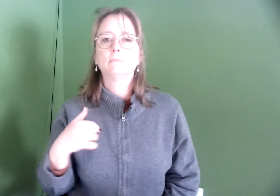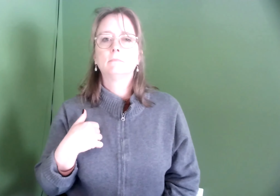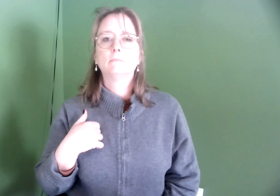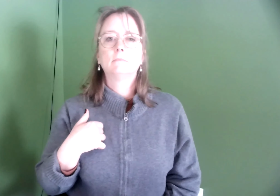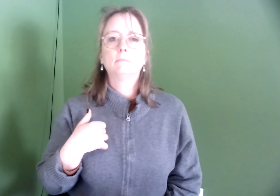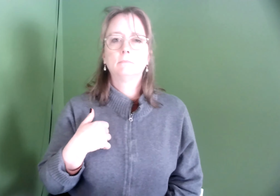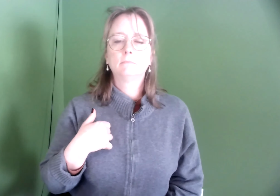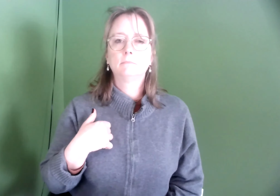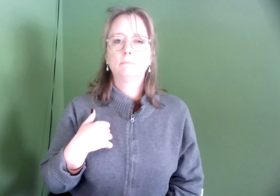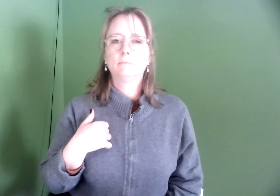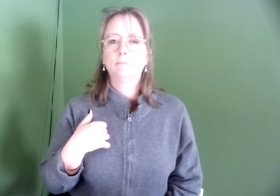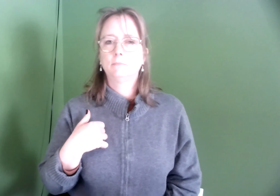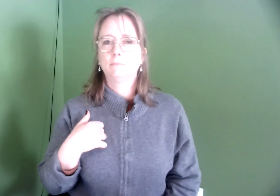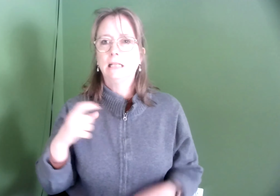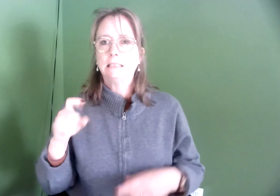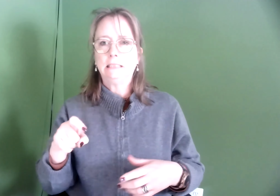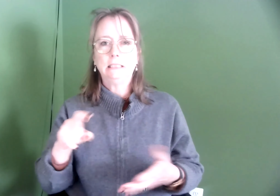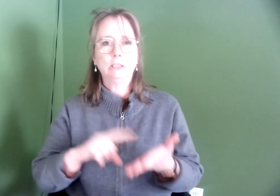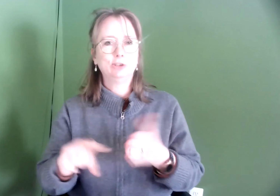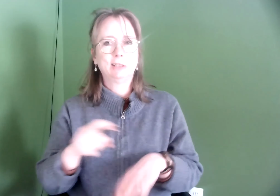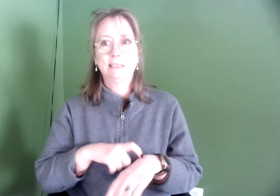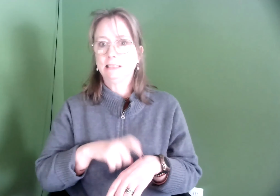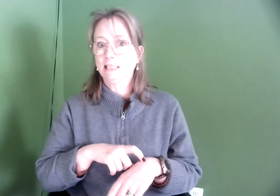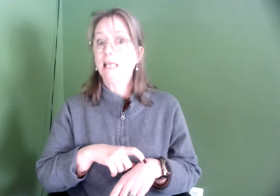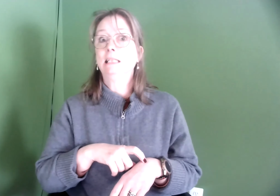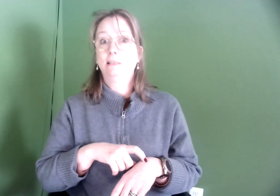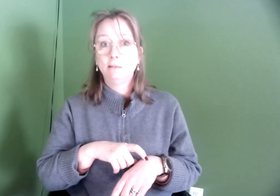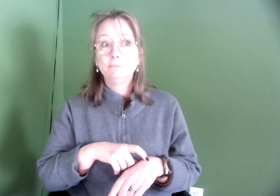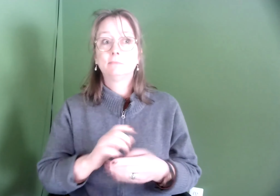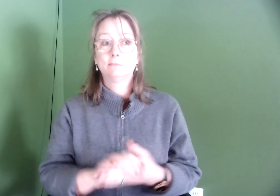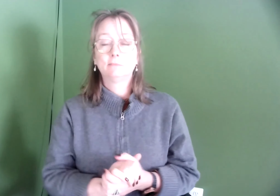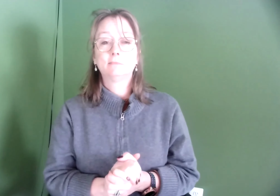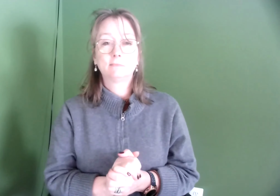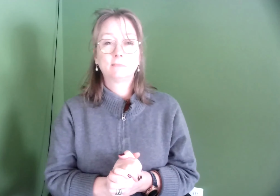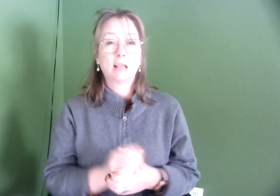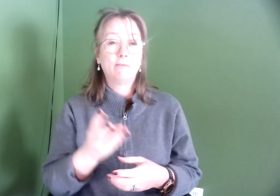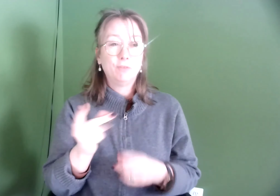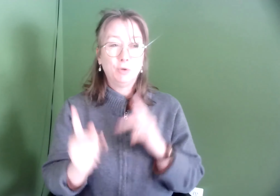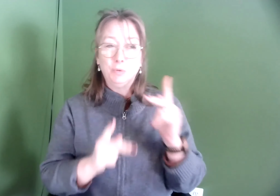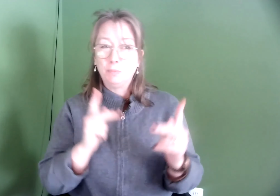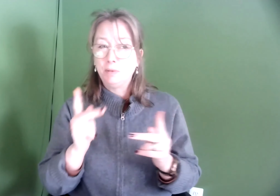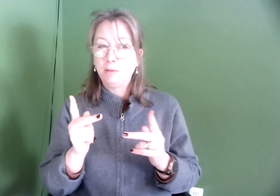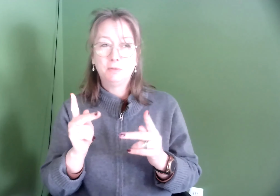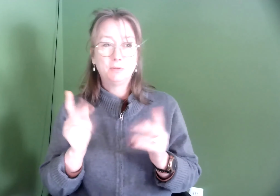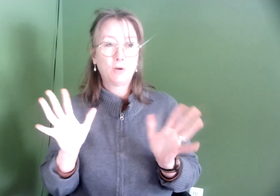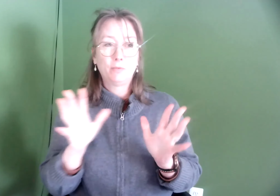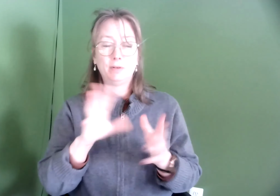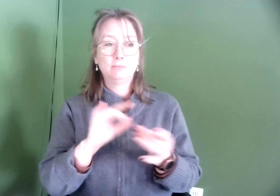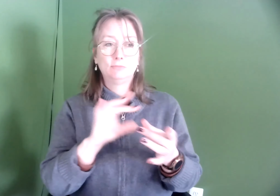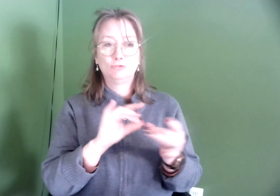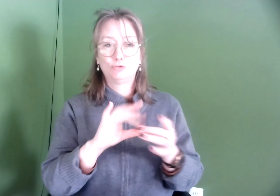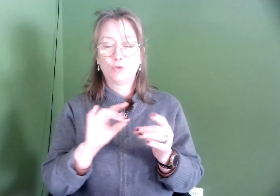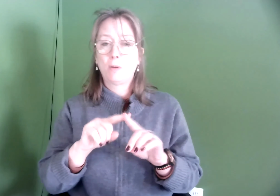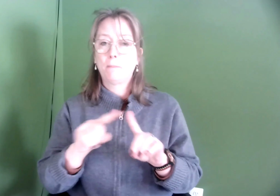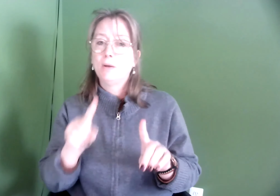just wanted to do a quick time check, and we've heard from a few people, but I would really, really like to encourage